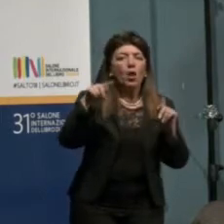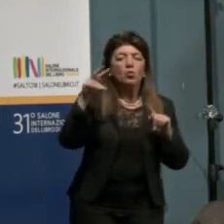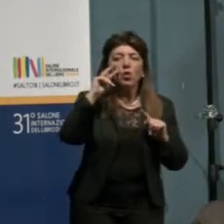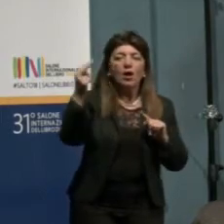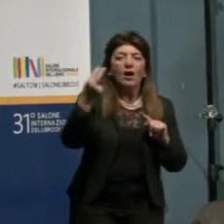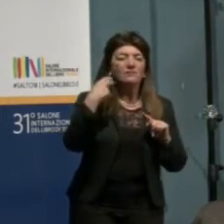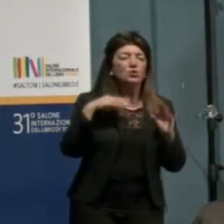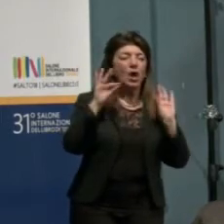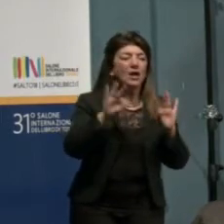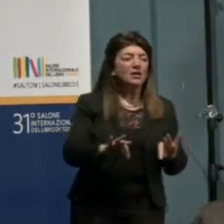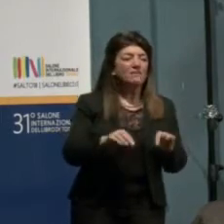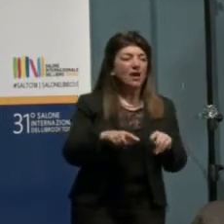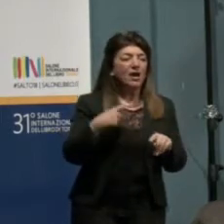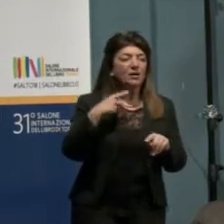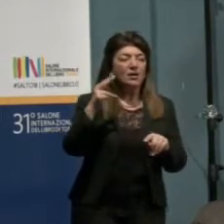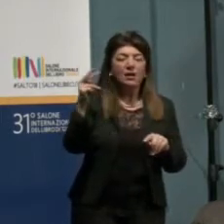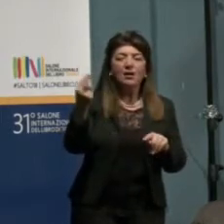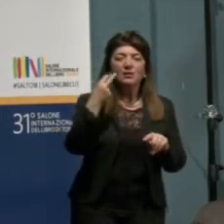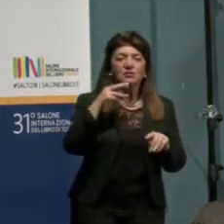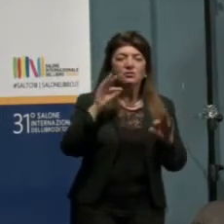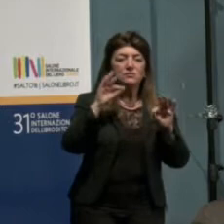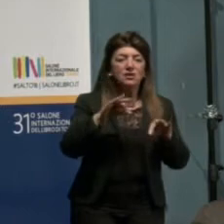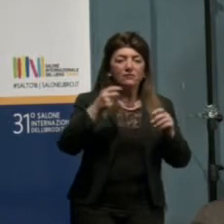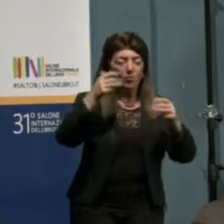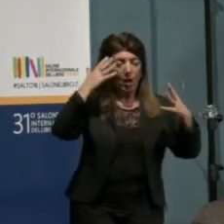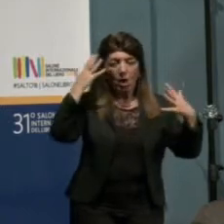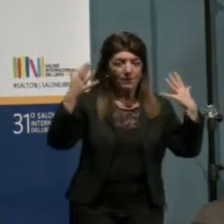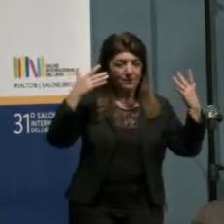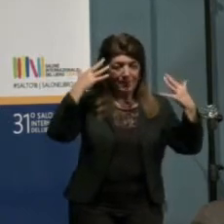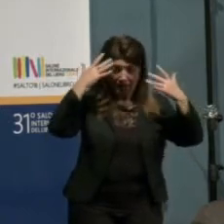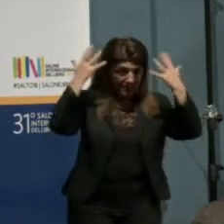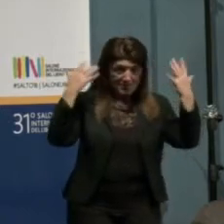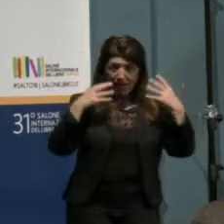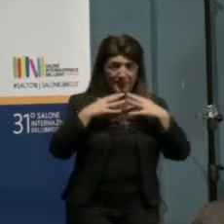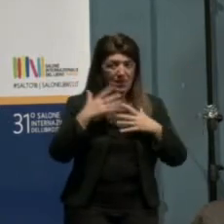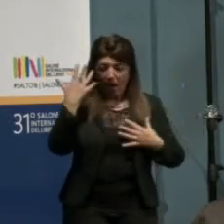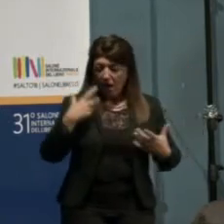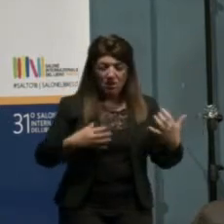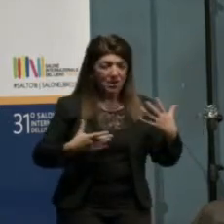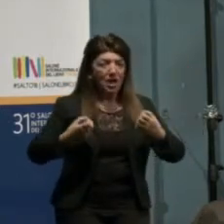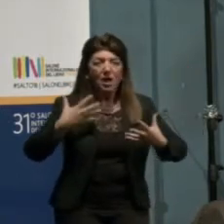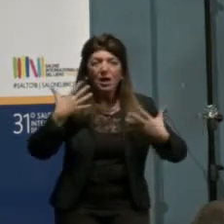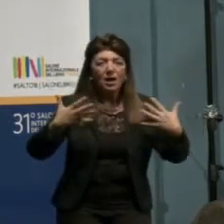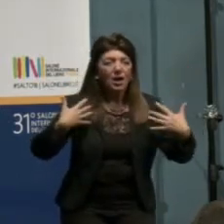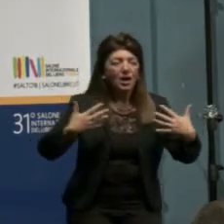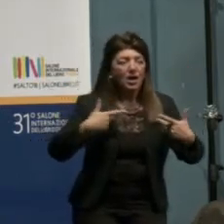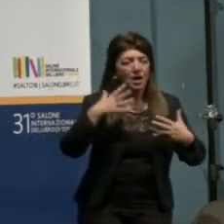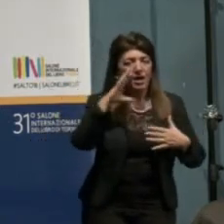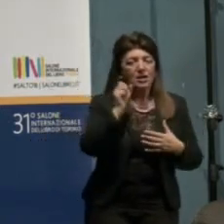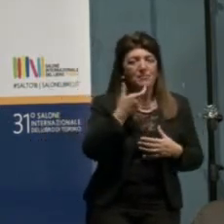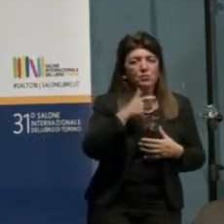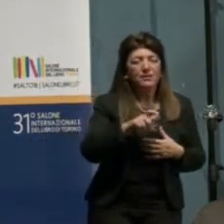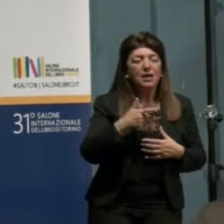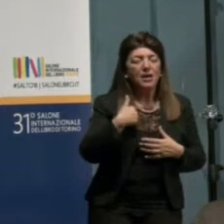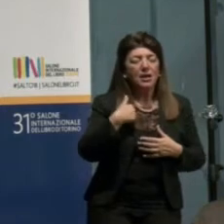visto arrivare un po un po scapigliati e ha capito perché niente un mio pensiero